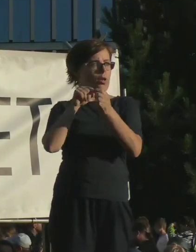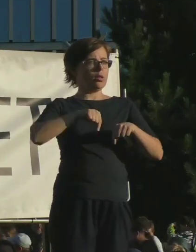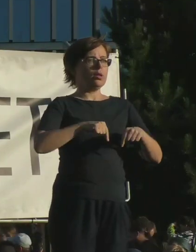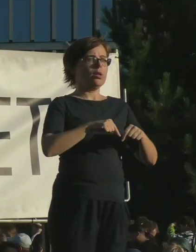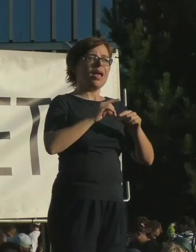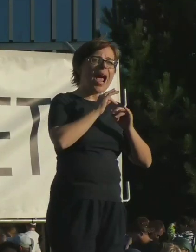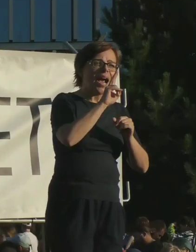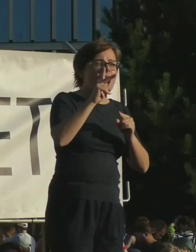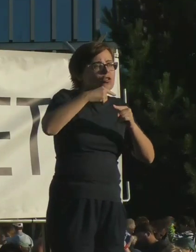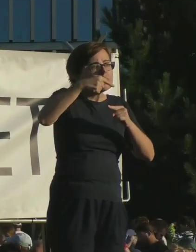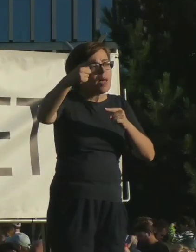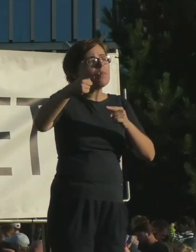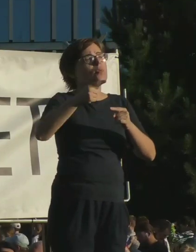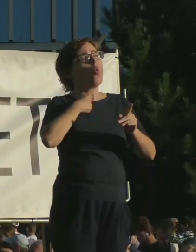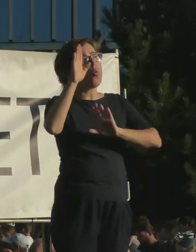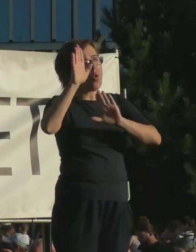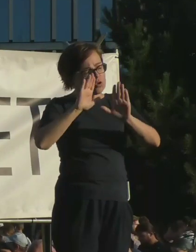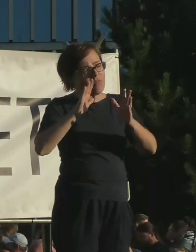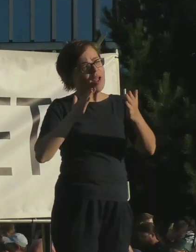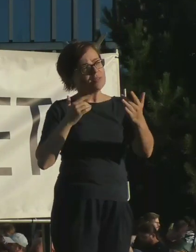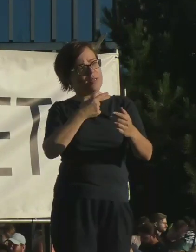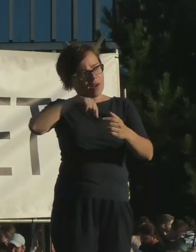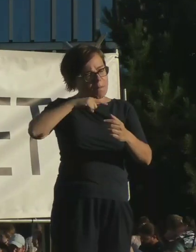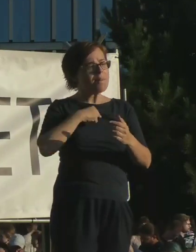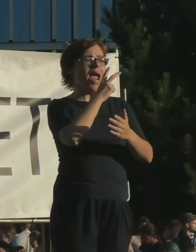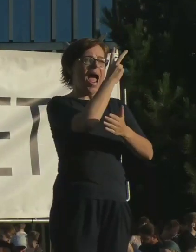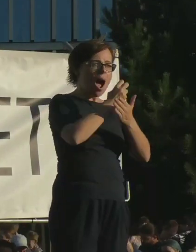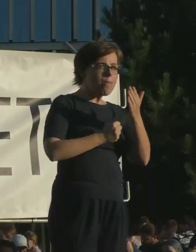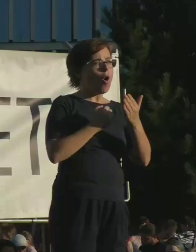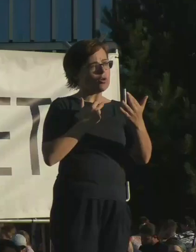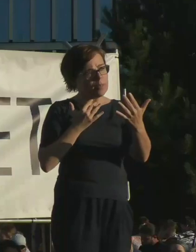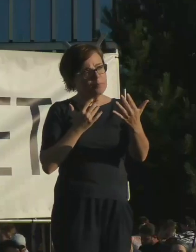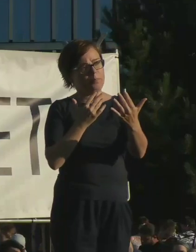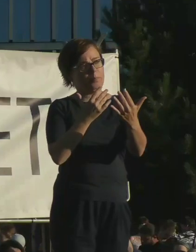głosowanie przybliża nas do legalnej, bezpiecznej i dostępnej aborcji.